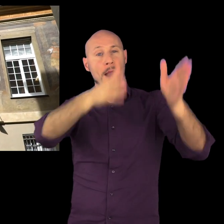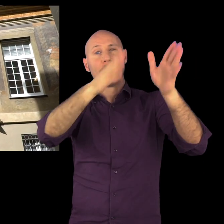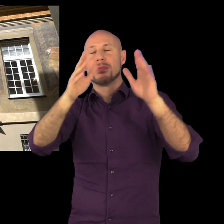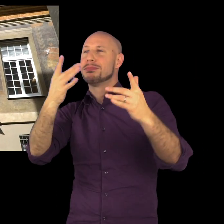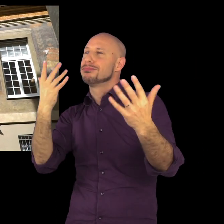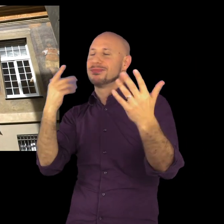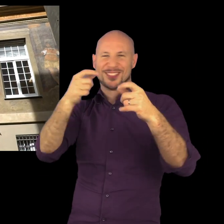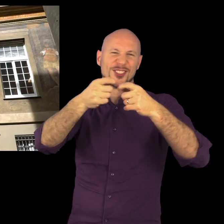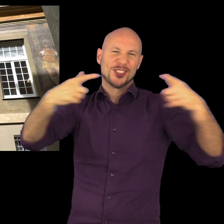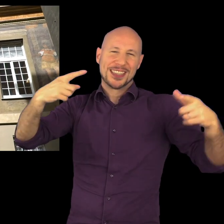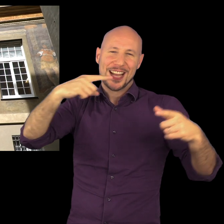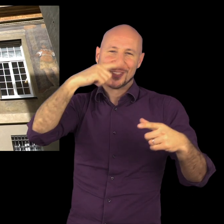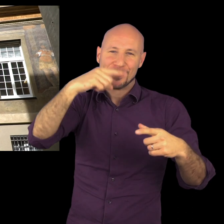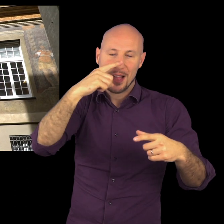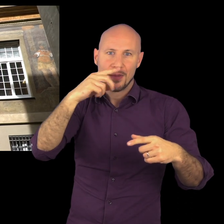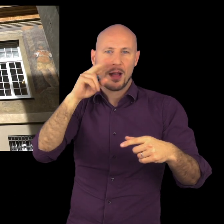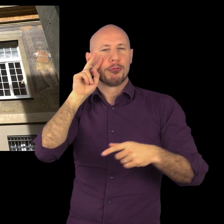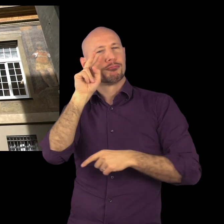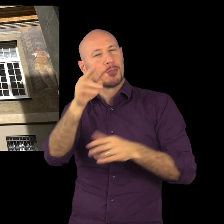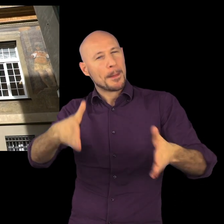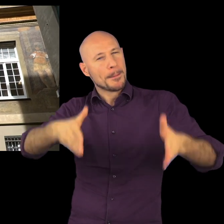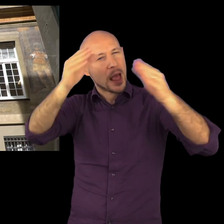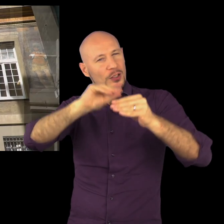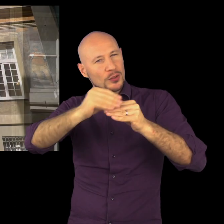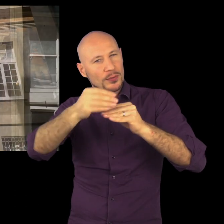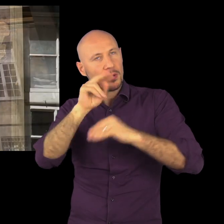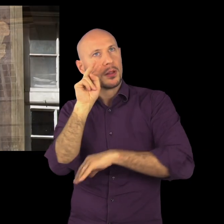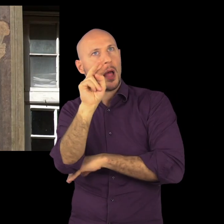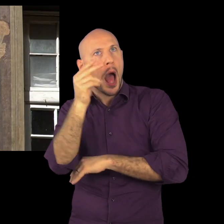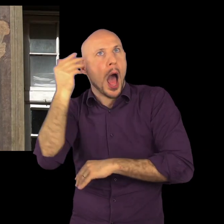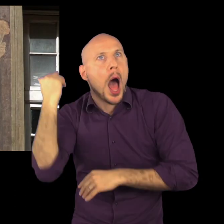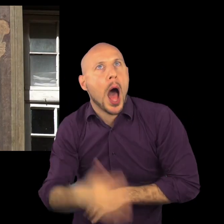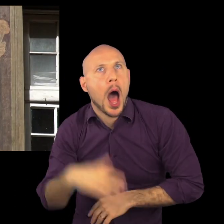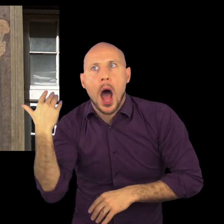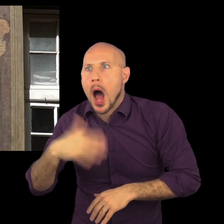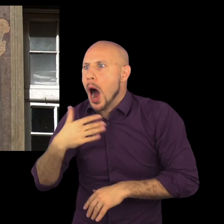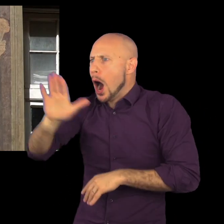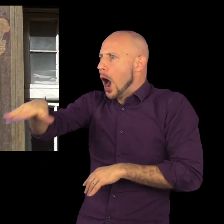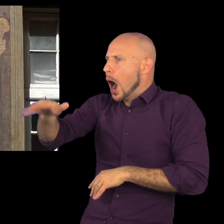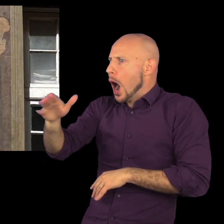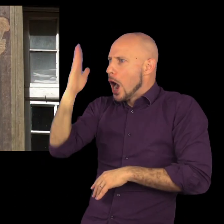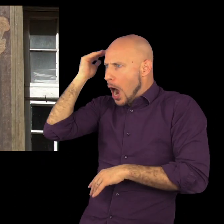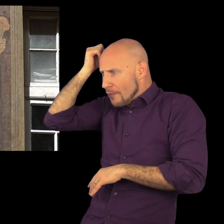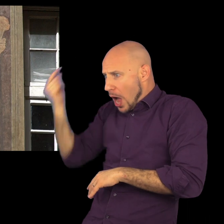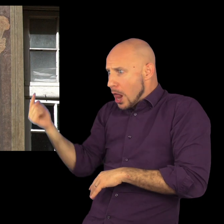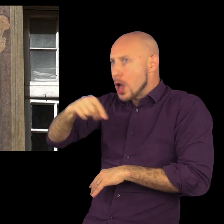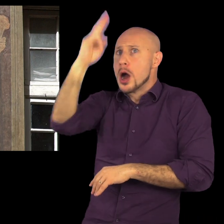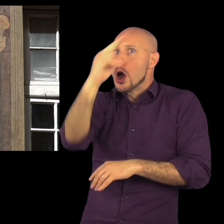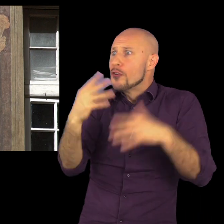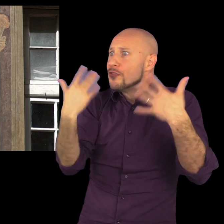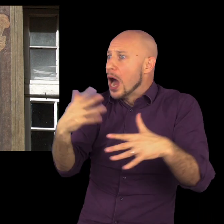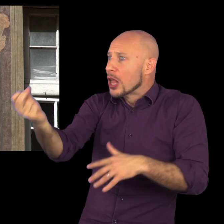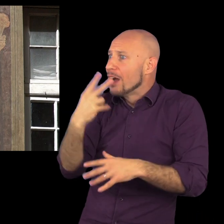le magnificenze artistiche della Superba, in quella circostanza quando arrivò di fronte al palazzo